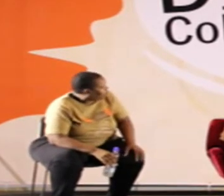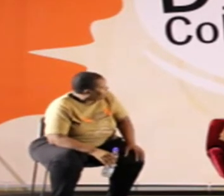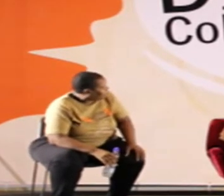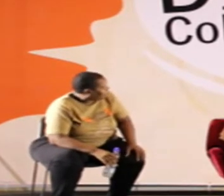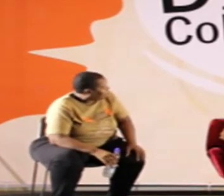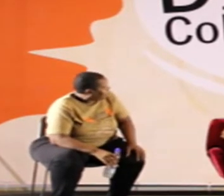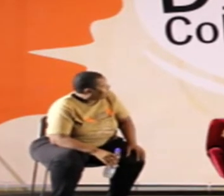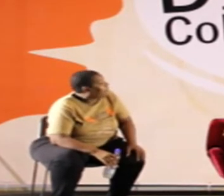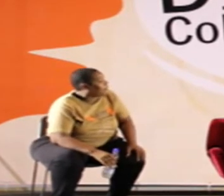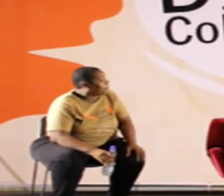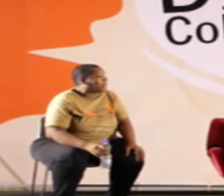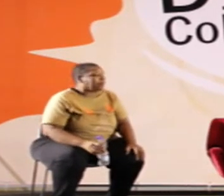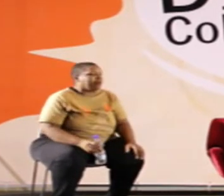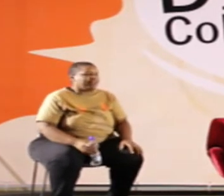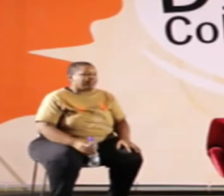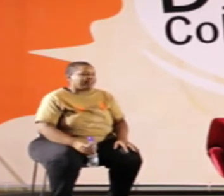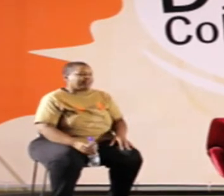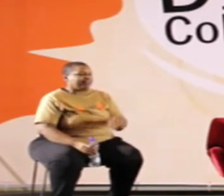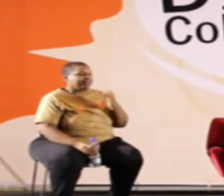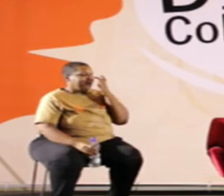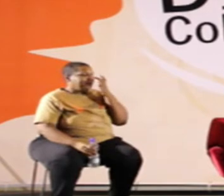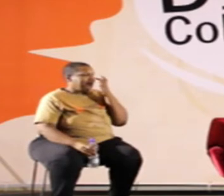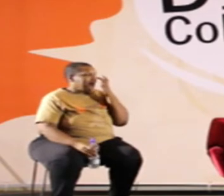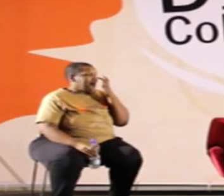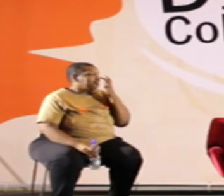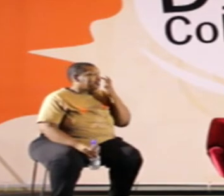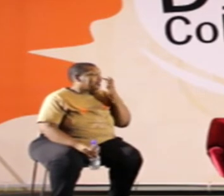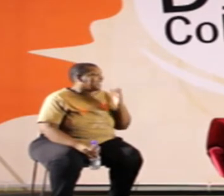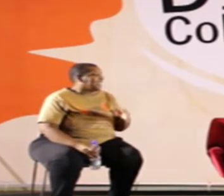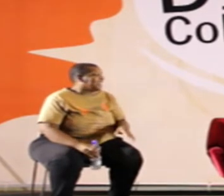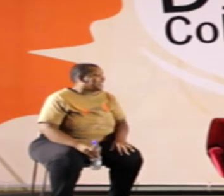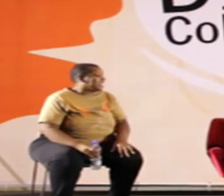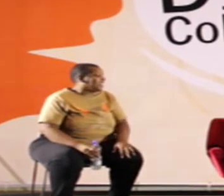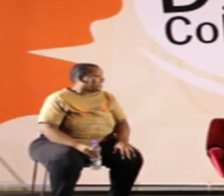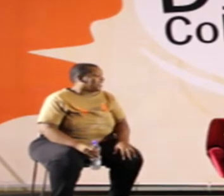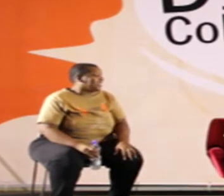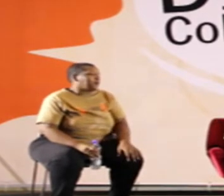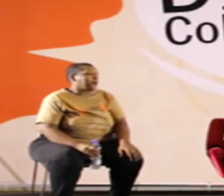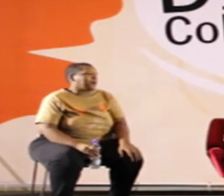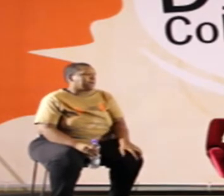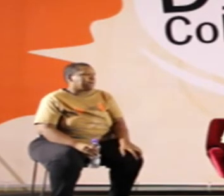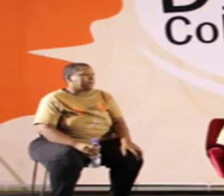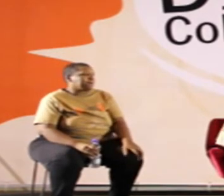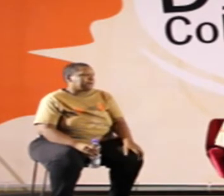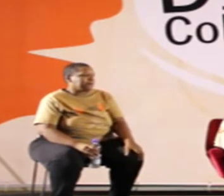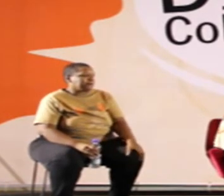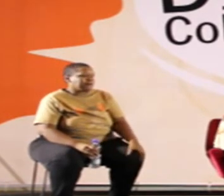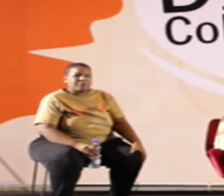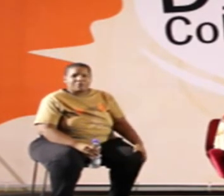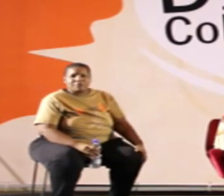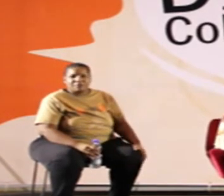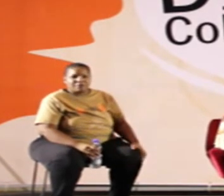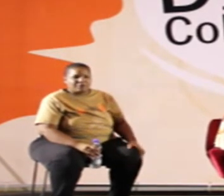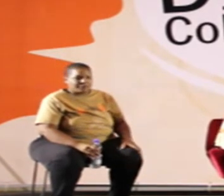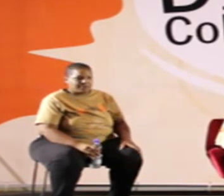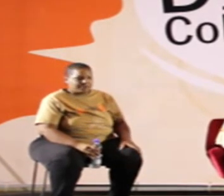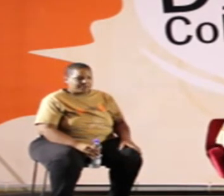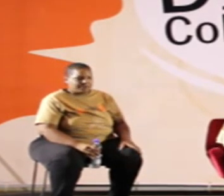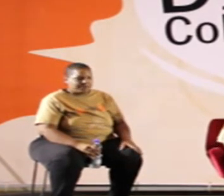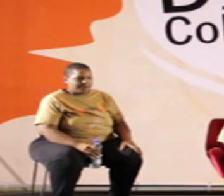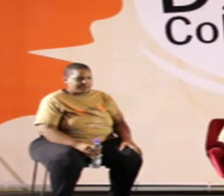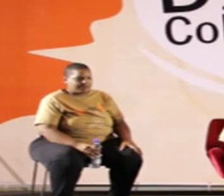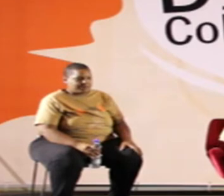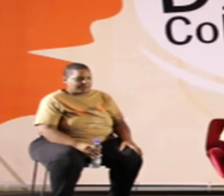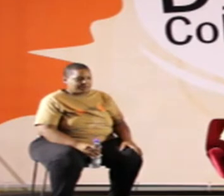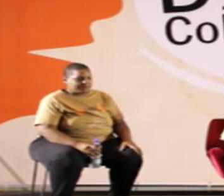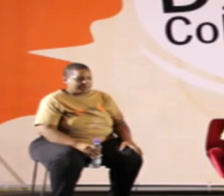drama no futebol globalizado. Atualmente ocupa a cadeira número 16 na Academia Brasileira de Letras.